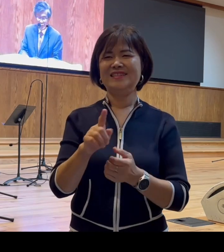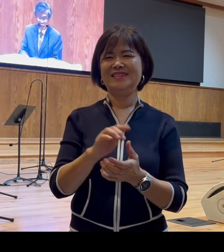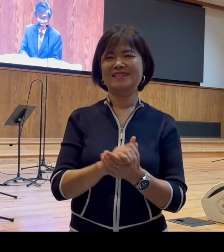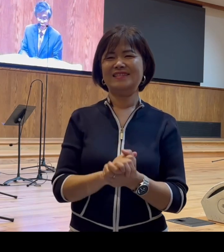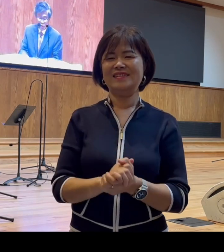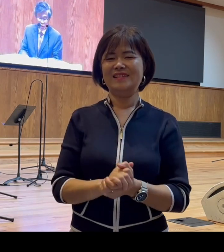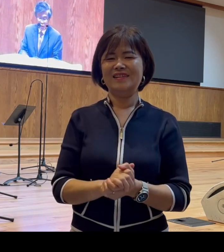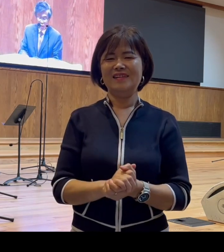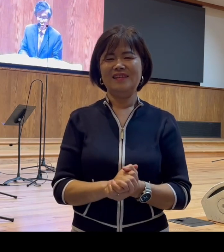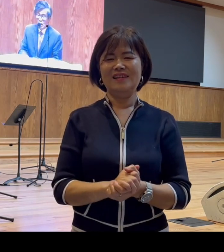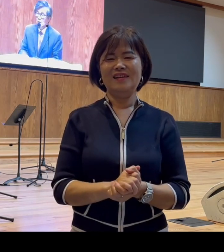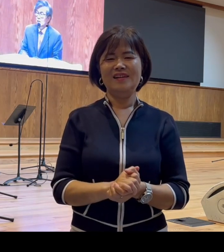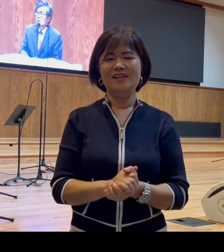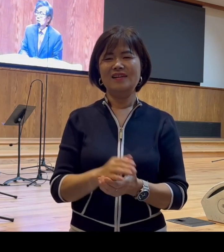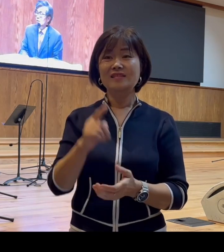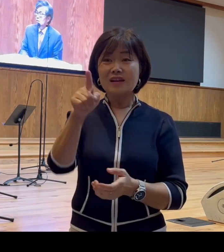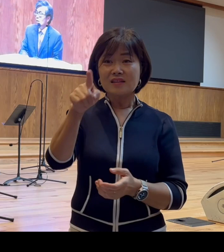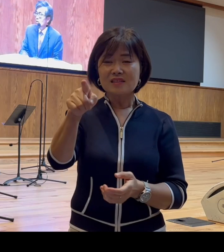진실이죠.